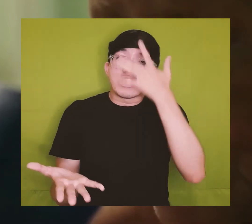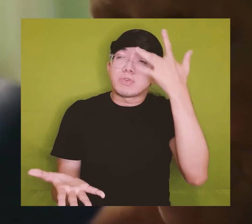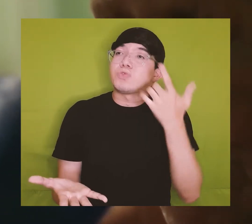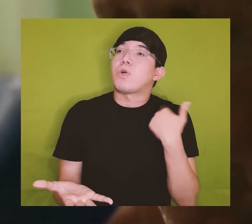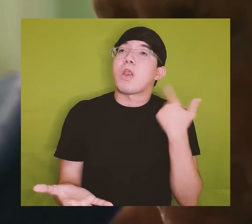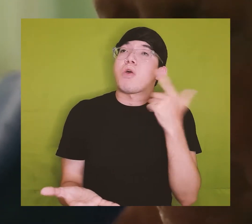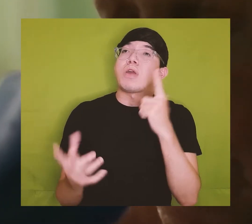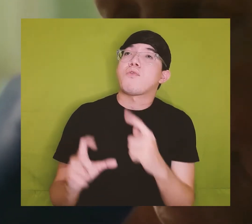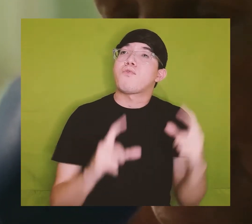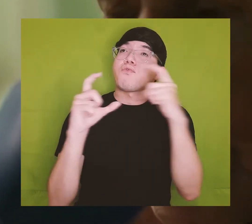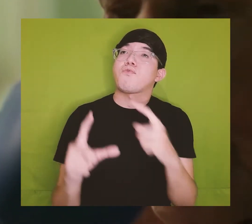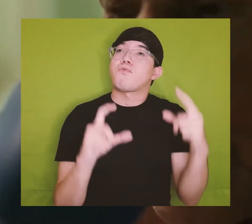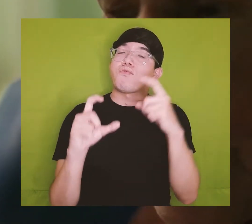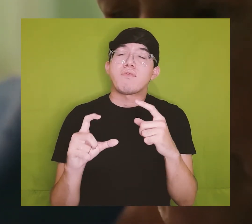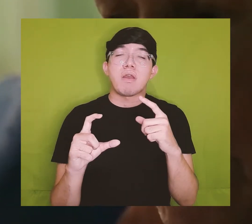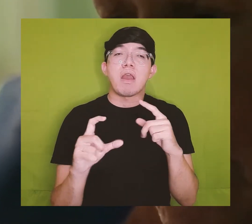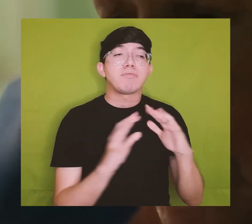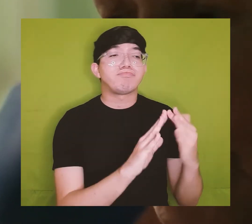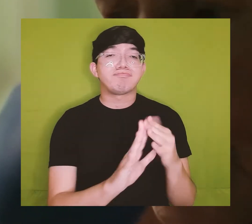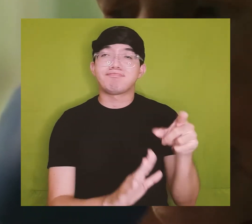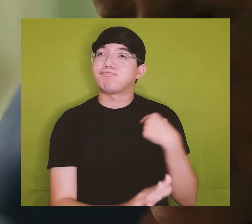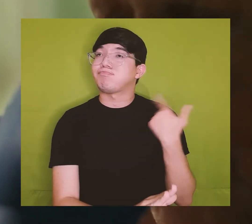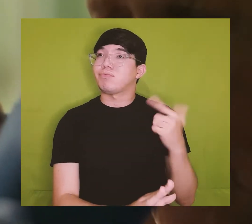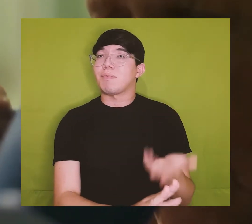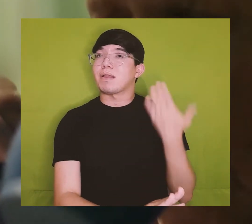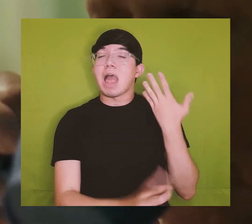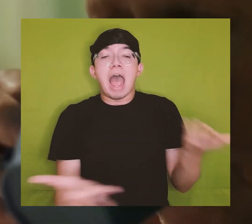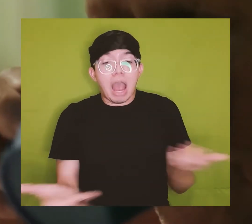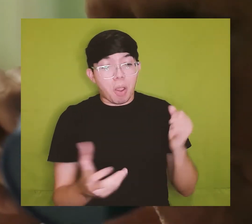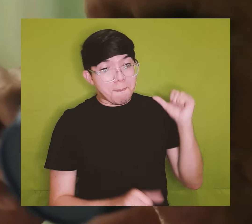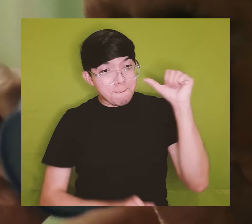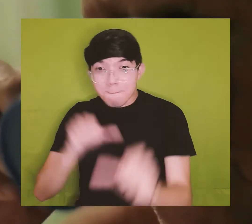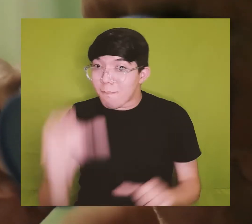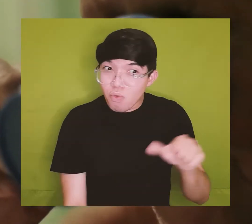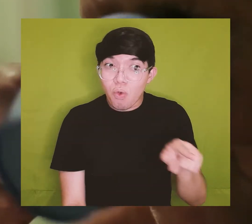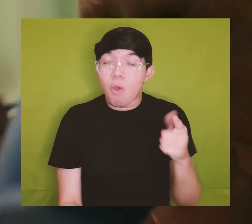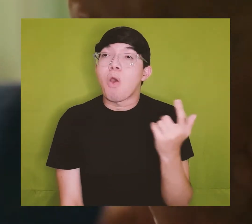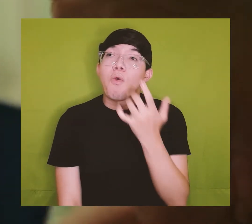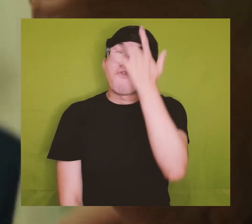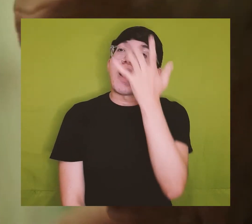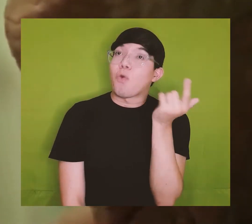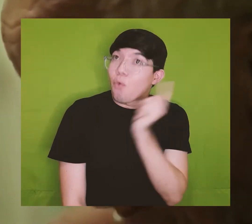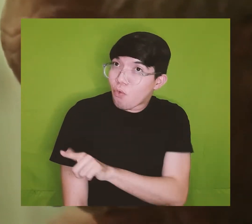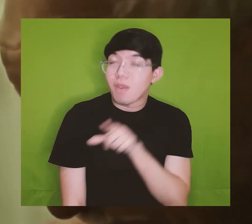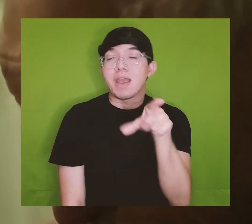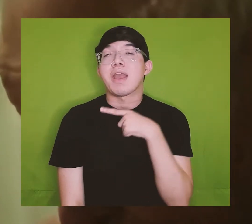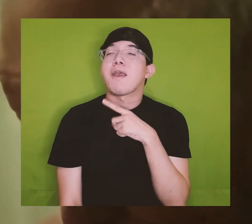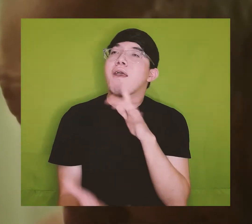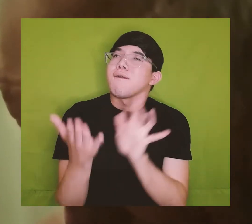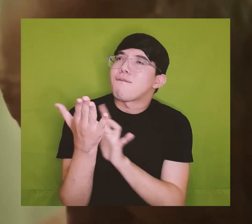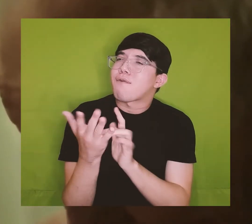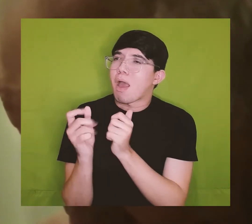vez a periferia tem como produzir a sua história, entendeu? Ela tem como pegar e ter acesso a esses mecanismos, a ter